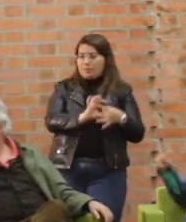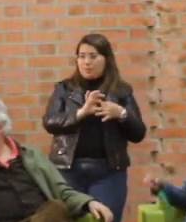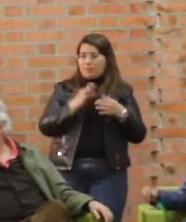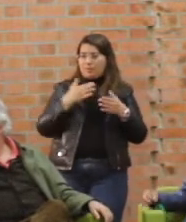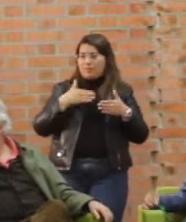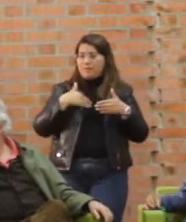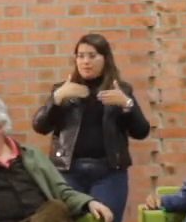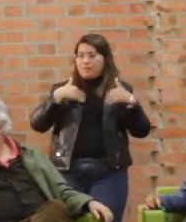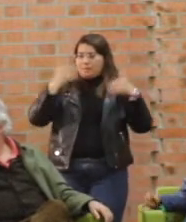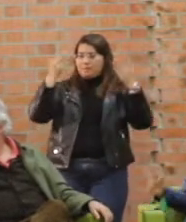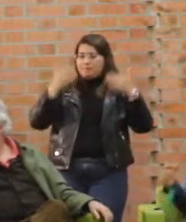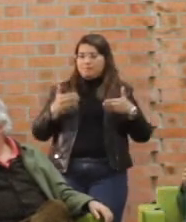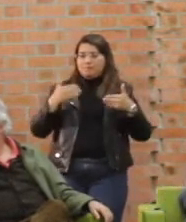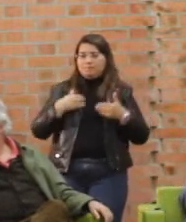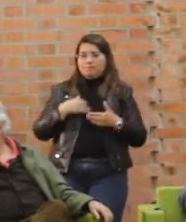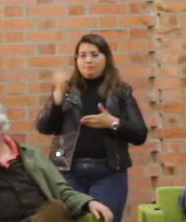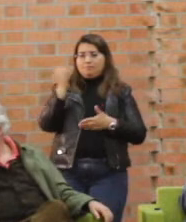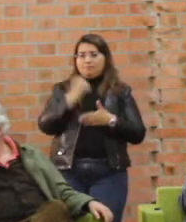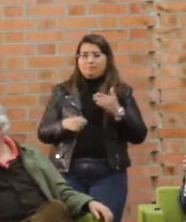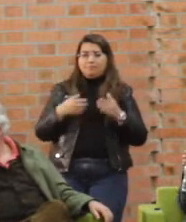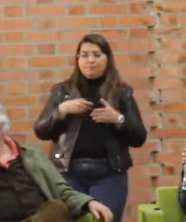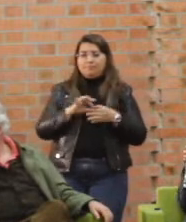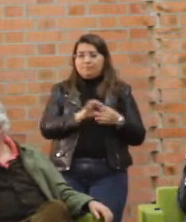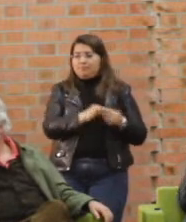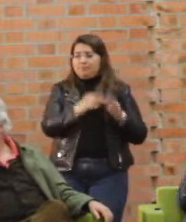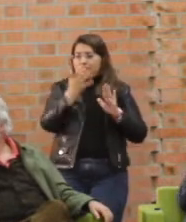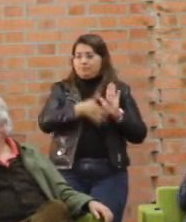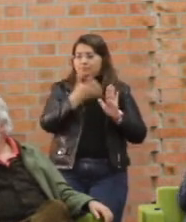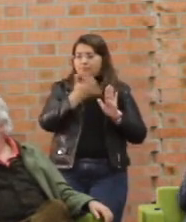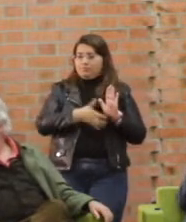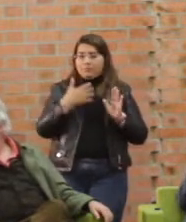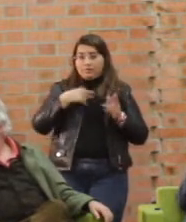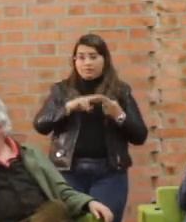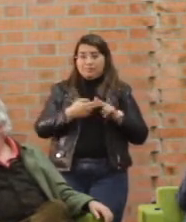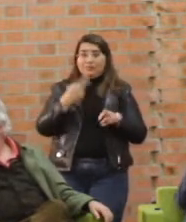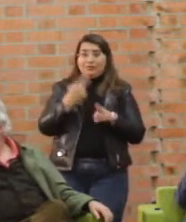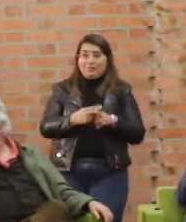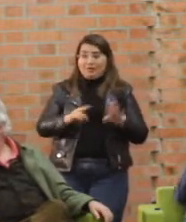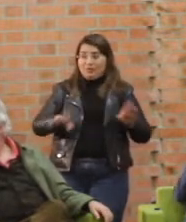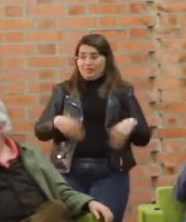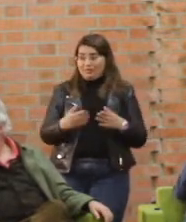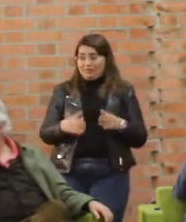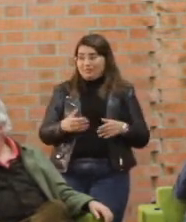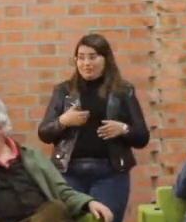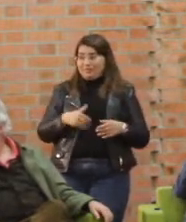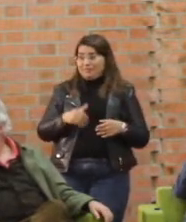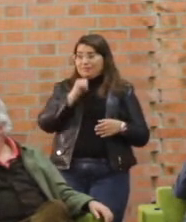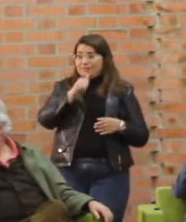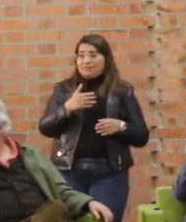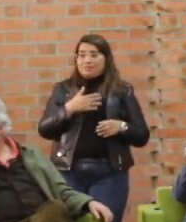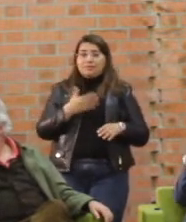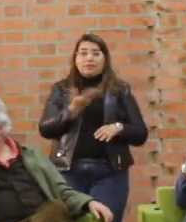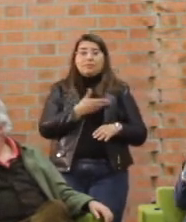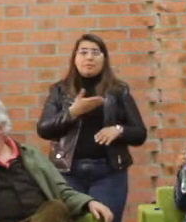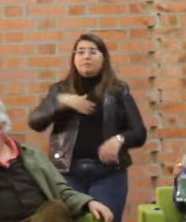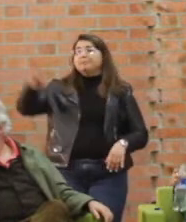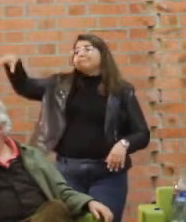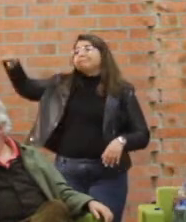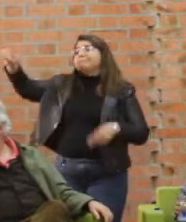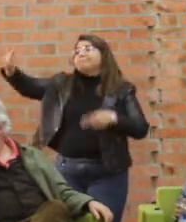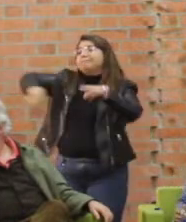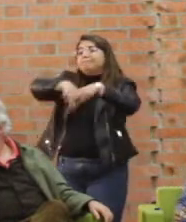define como una lista de diagnósticos ni siquiera el nombre y que autoriza la mamá para